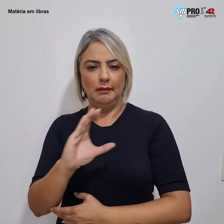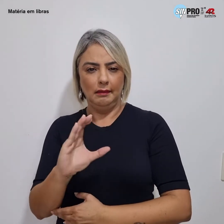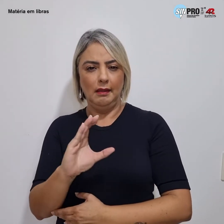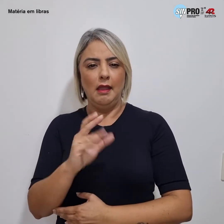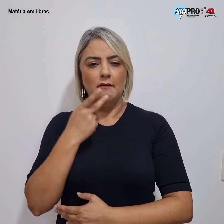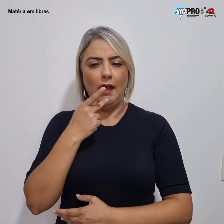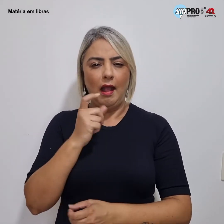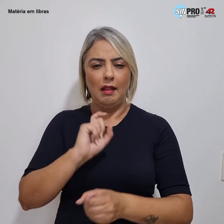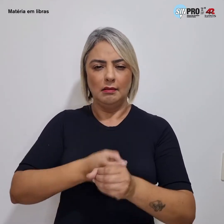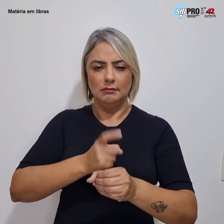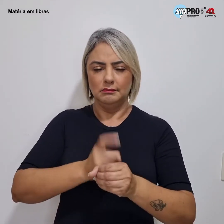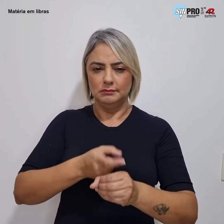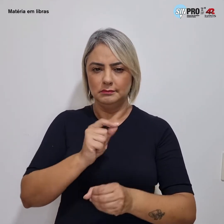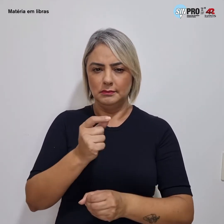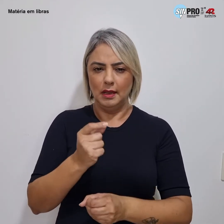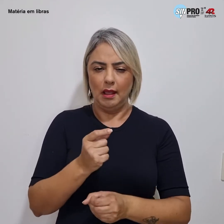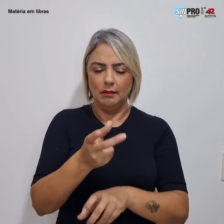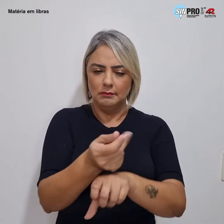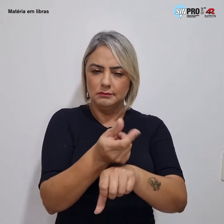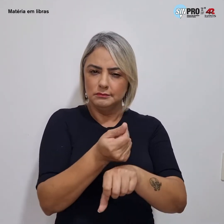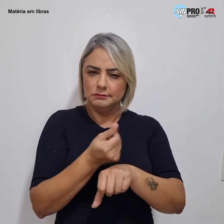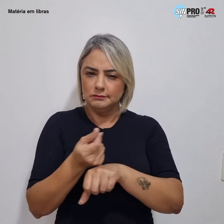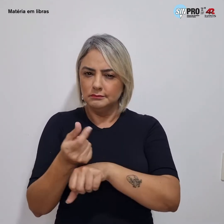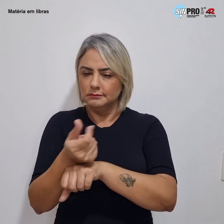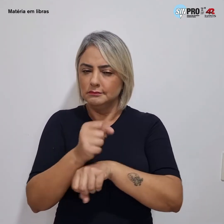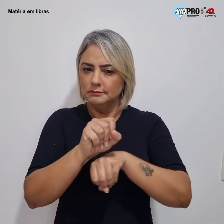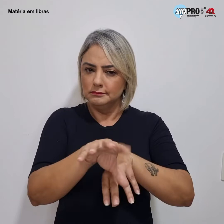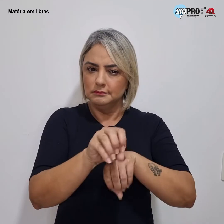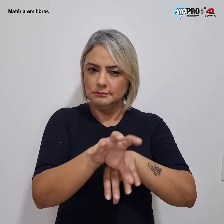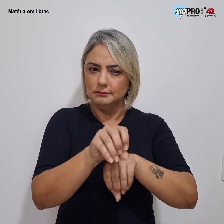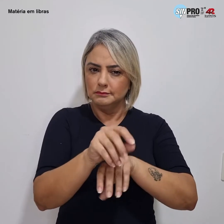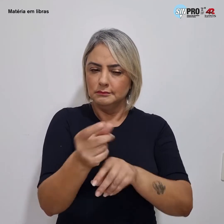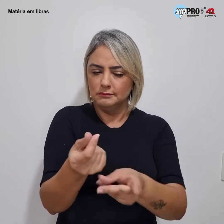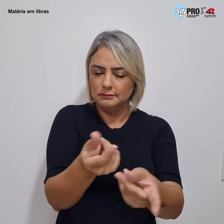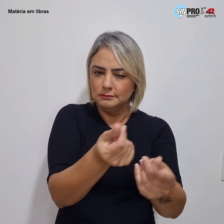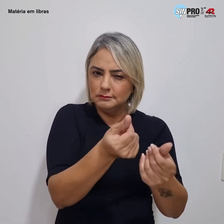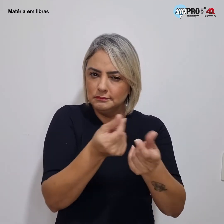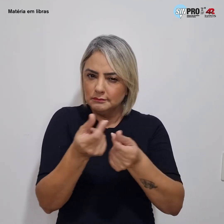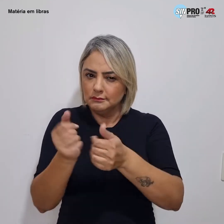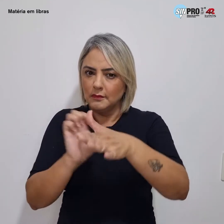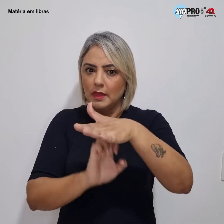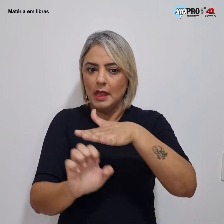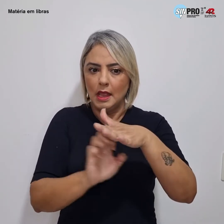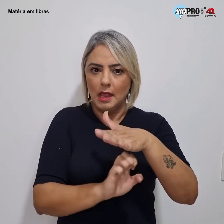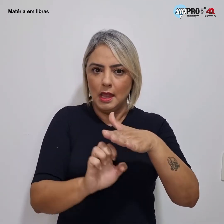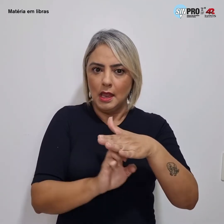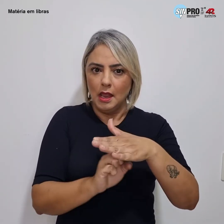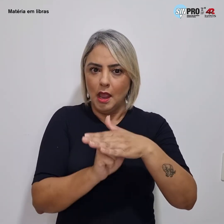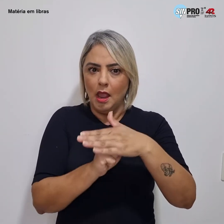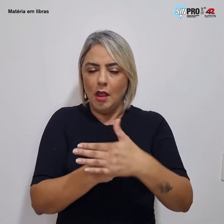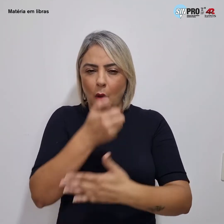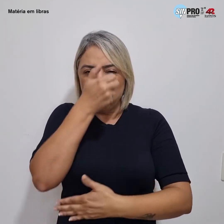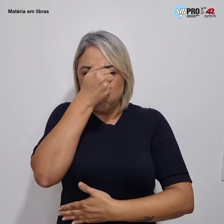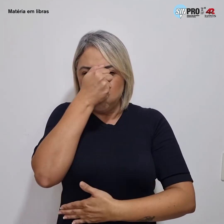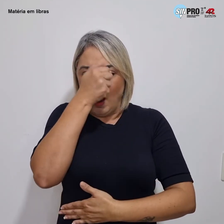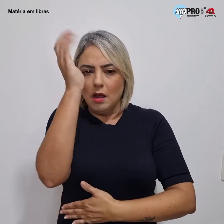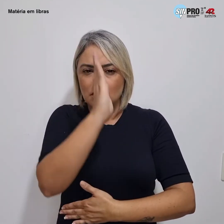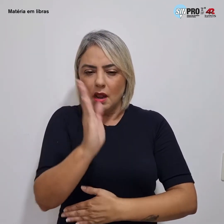ditas filantrópicas, exploradas da educação como negócio, que encheram o Brasil de